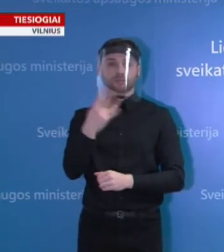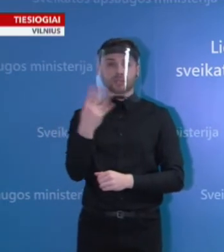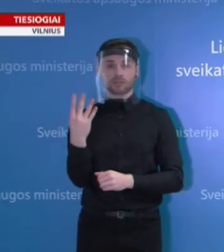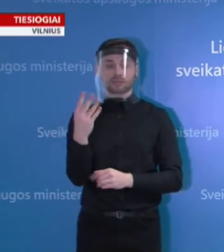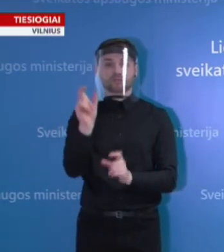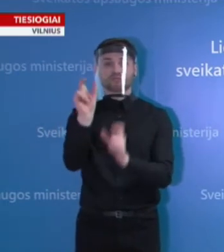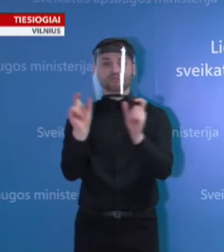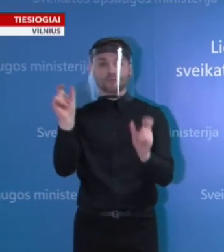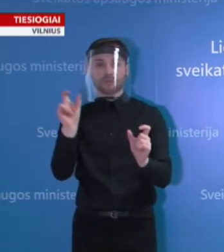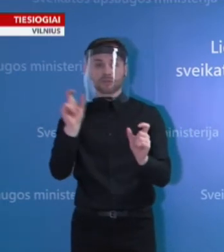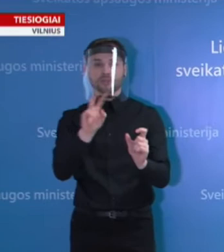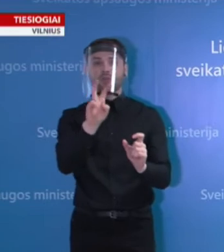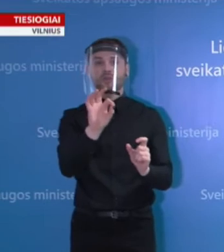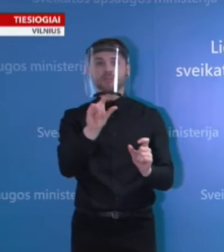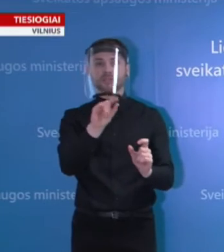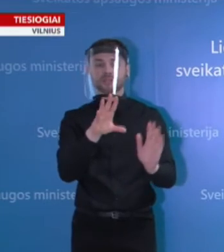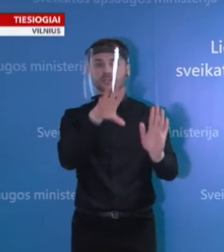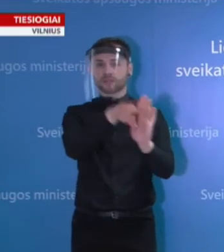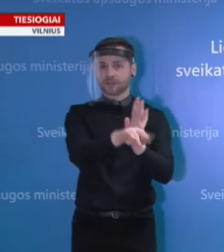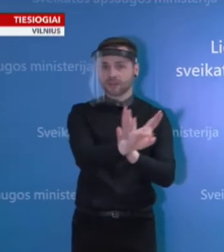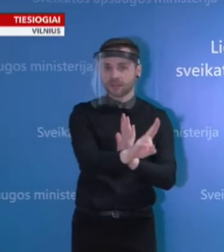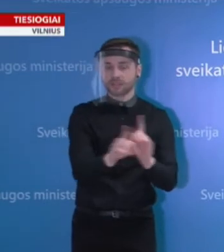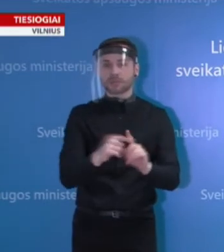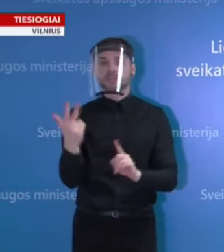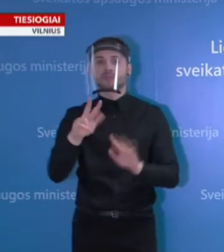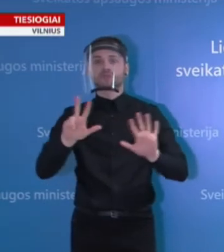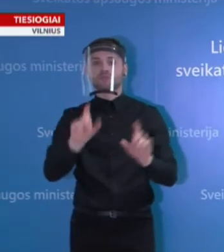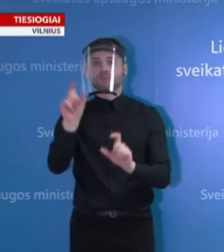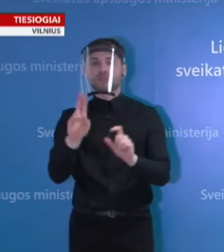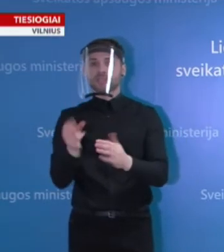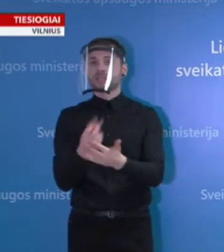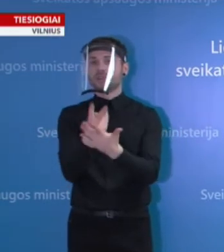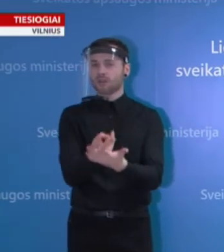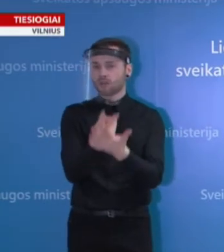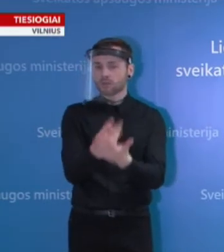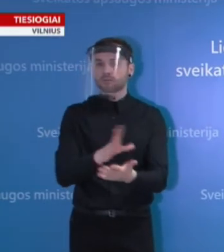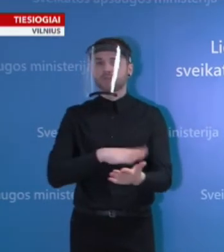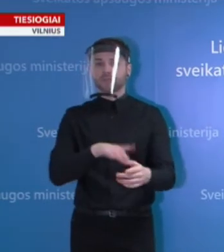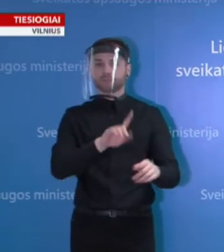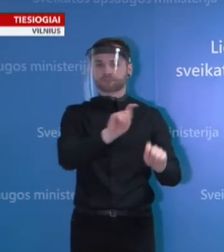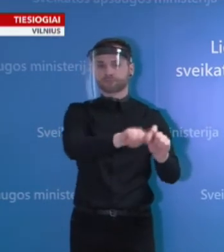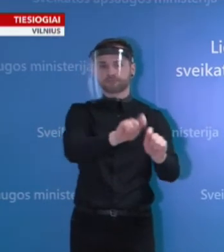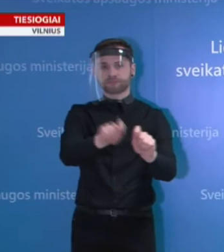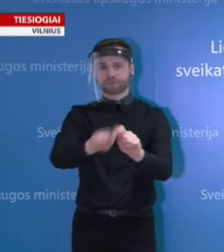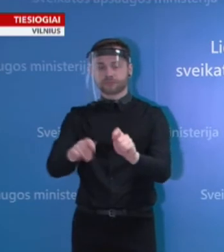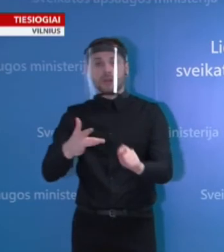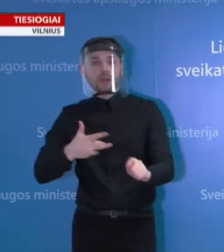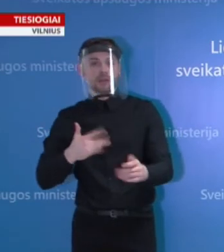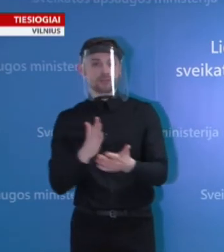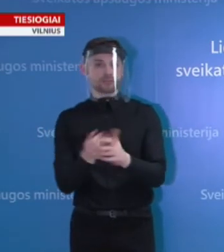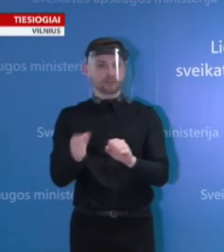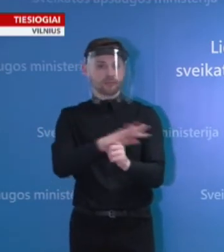24 hospiso darbuotojams ir 38 jo pacientams buvo paimti ėminiai tyrimams dėl